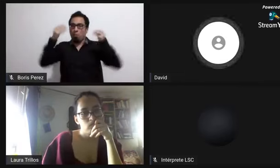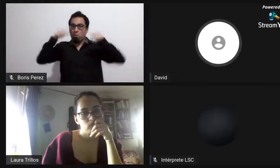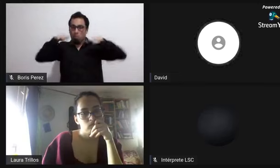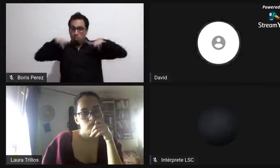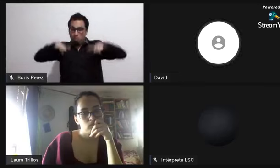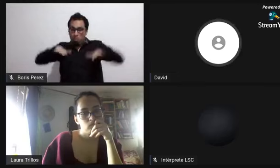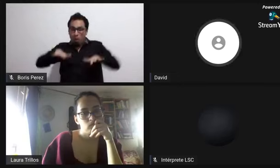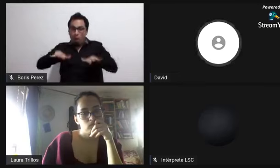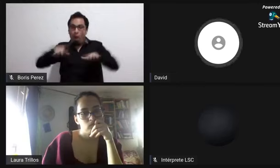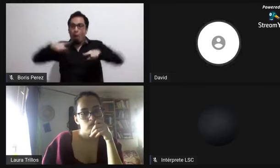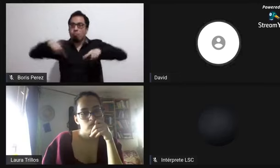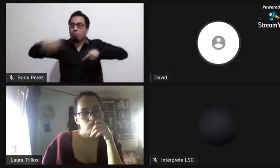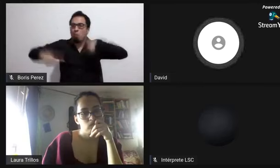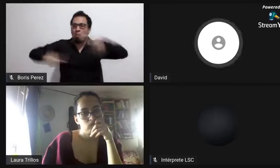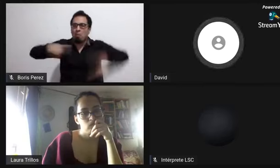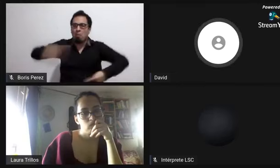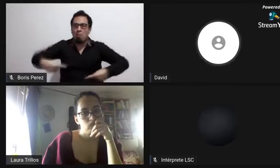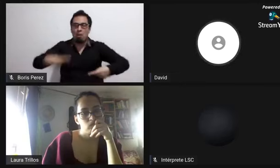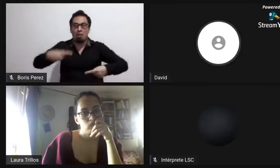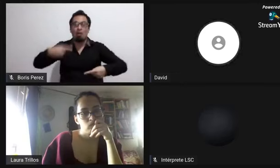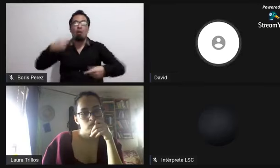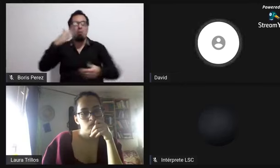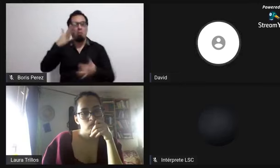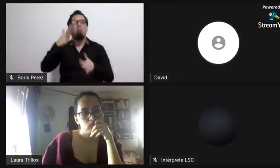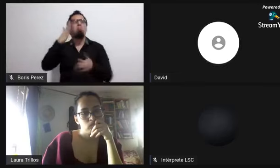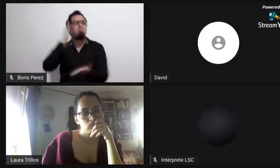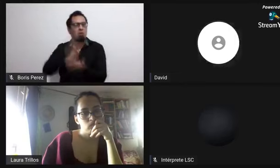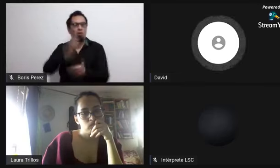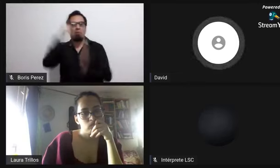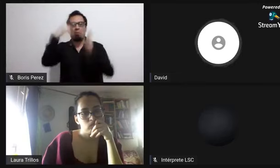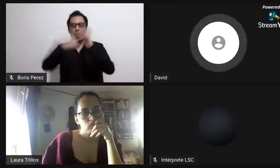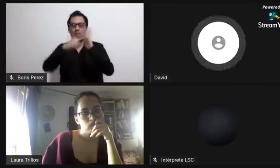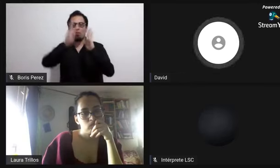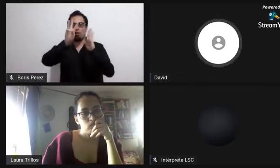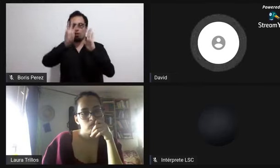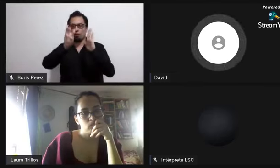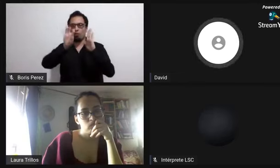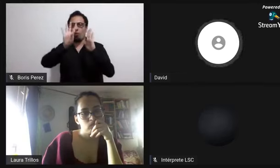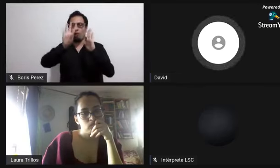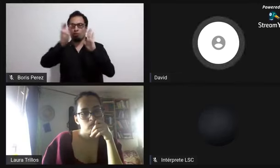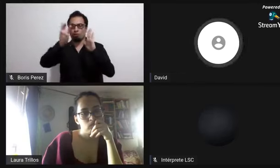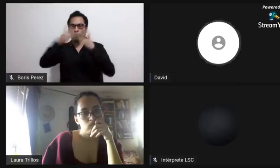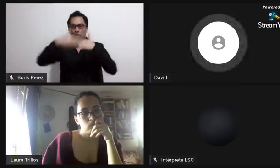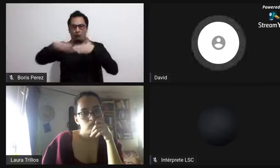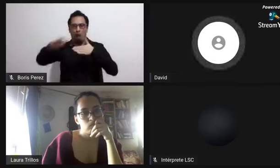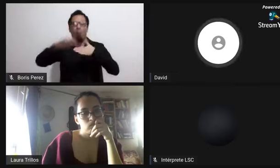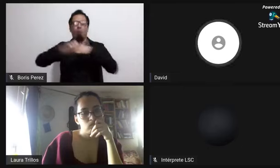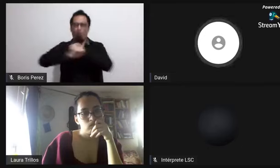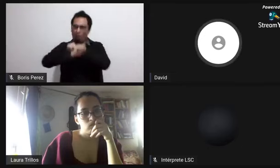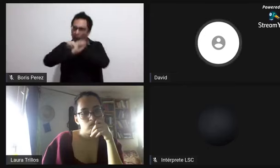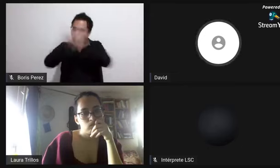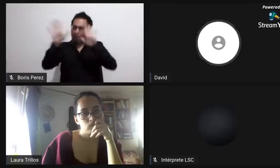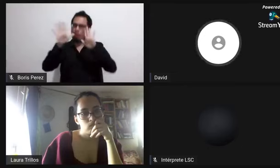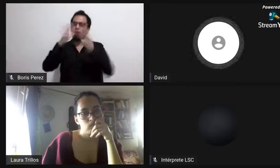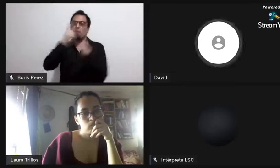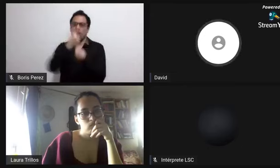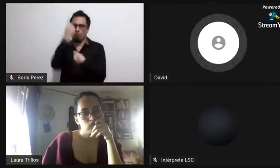tomando decisiones o administrando los recursos públicos. Pero sí sabemos que para el año